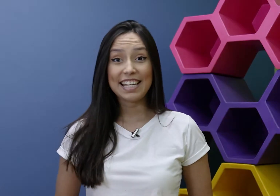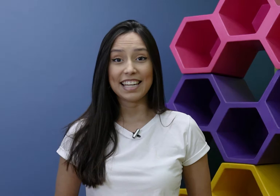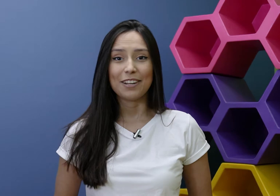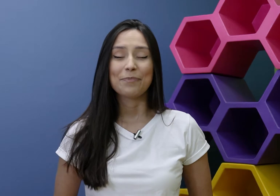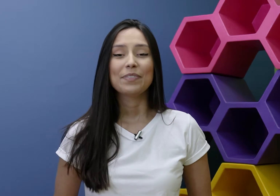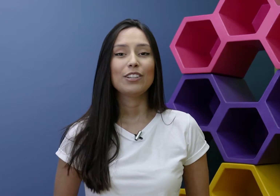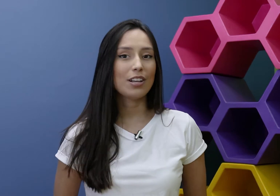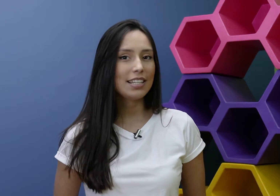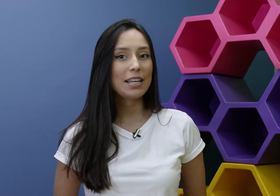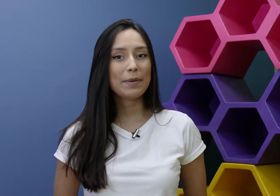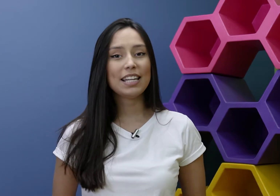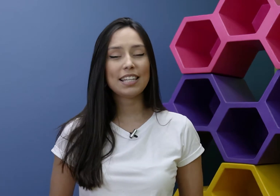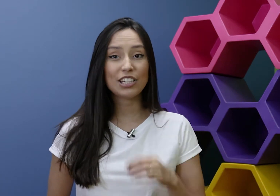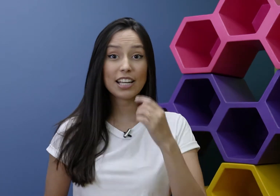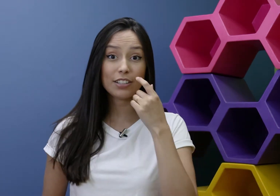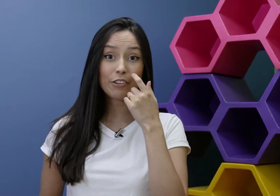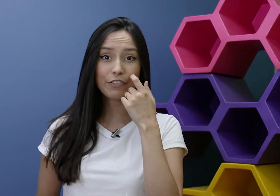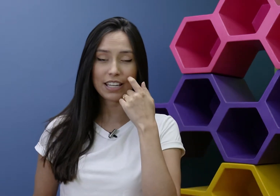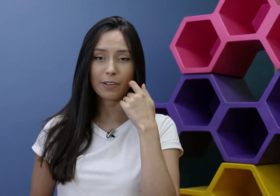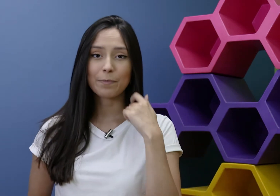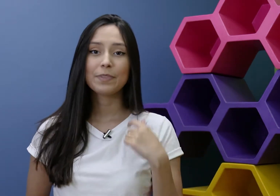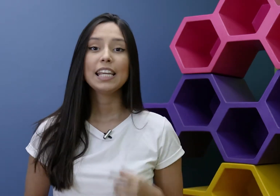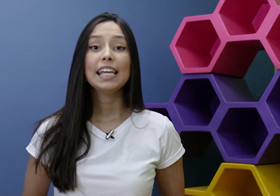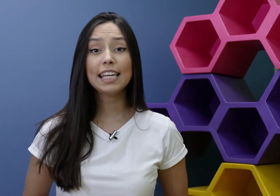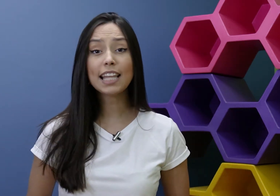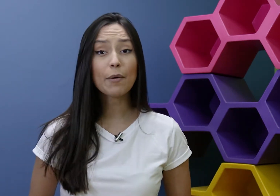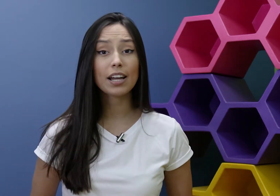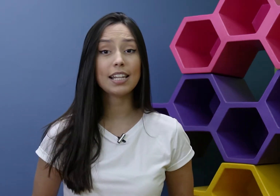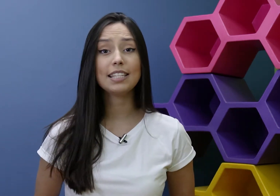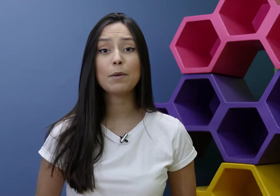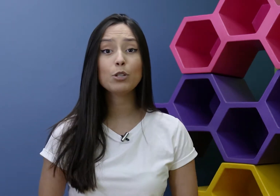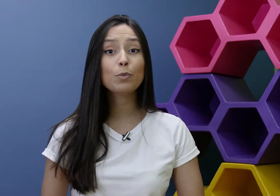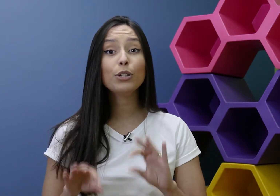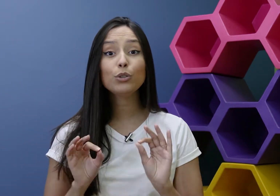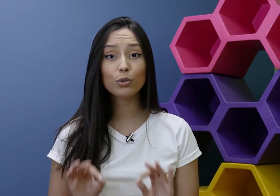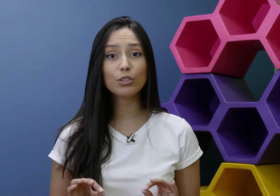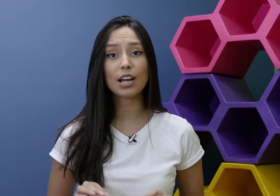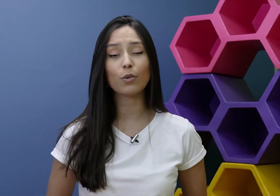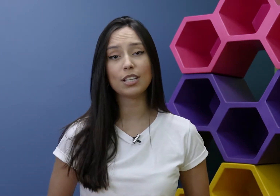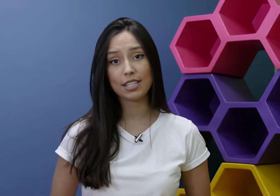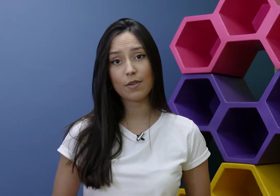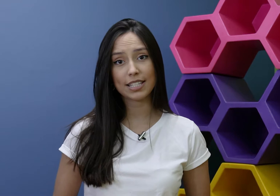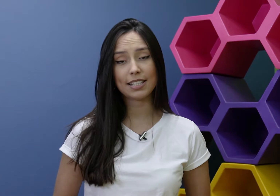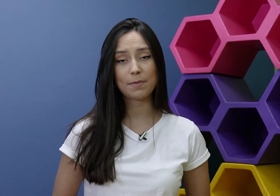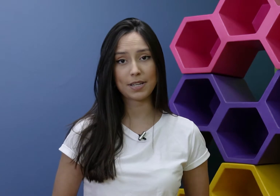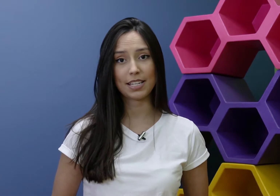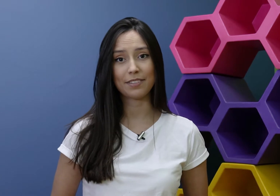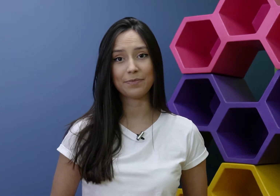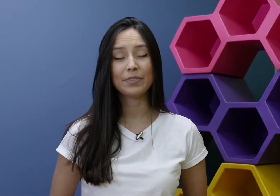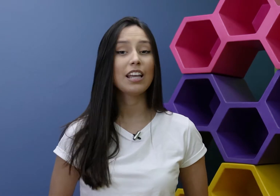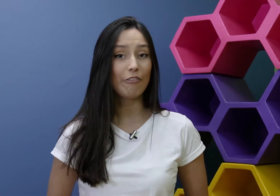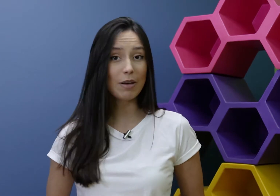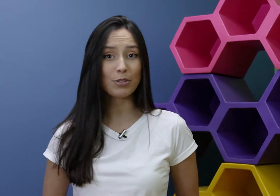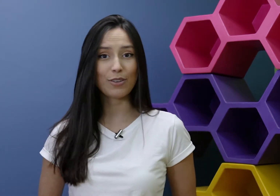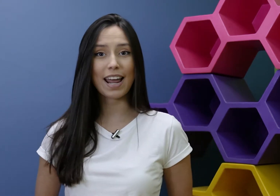Galerinha, nossa semana está chegando ao fim. Que tal agradecermos por tudo que aconteceu essa semana? Vamos orar?